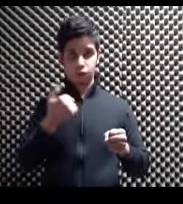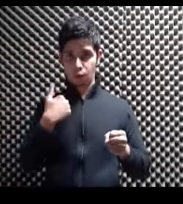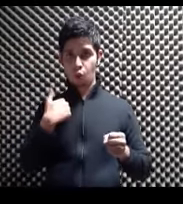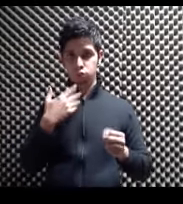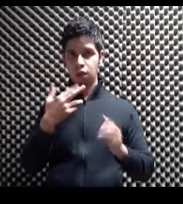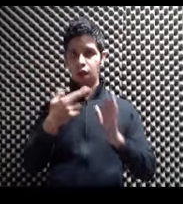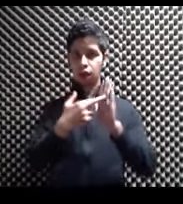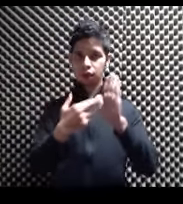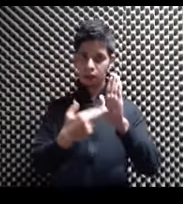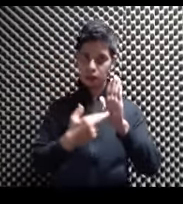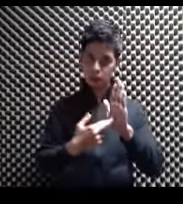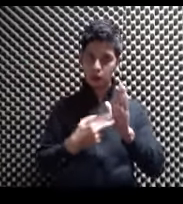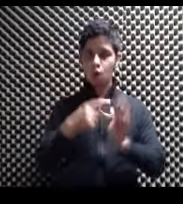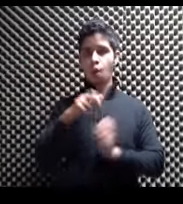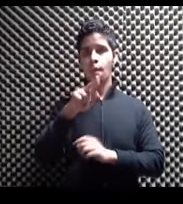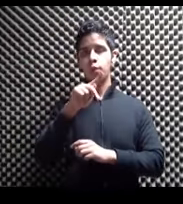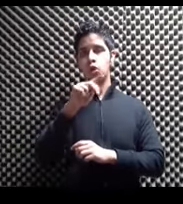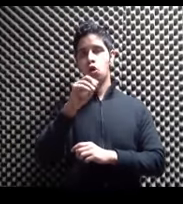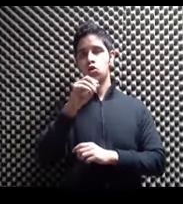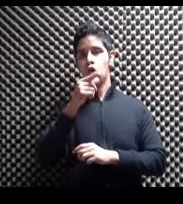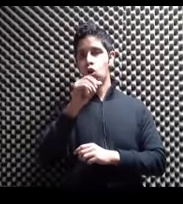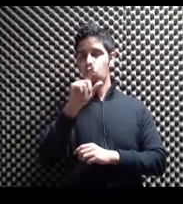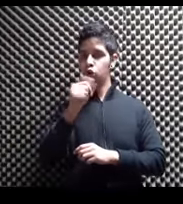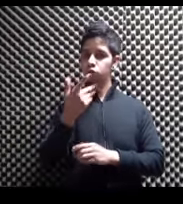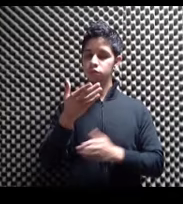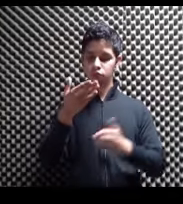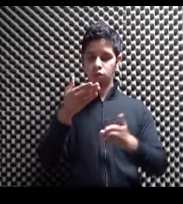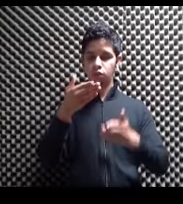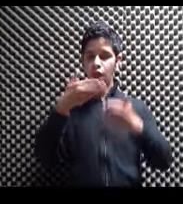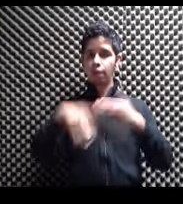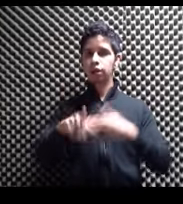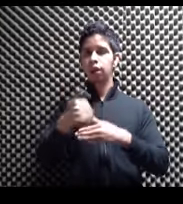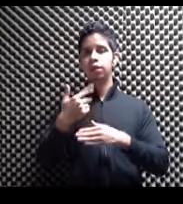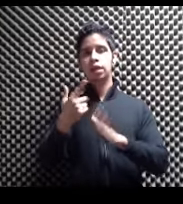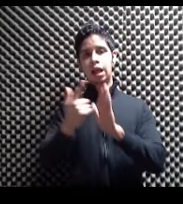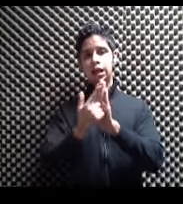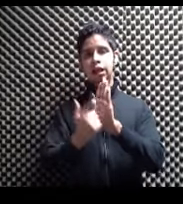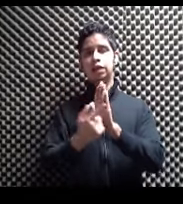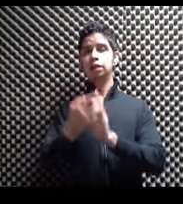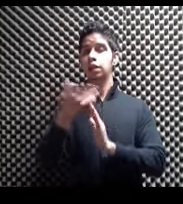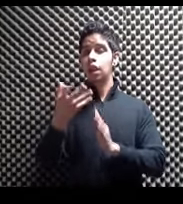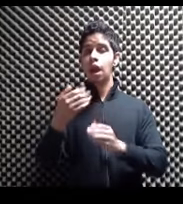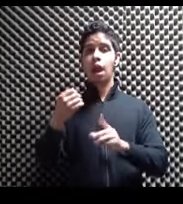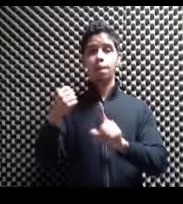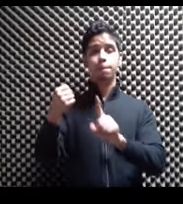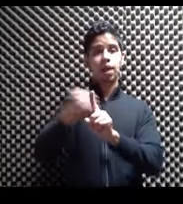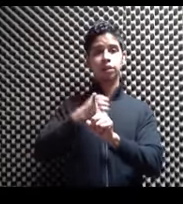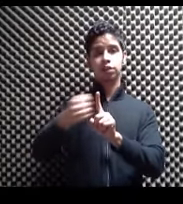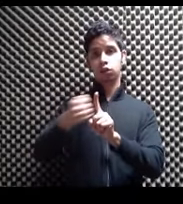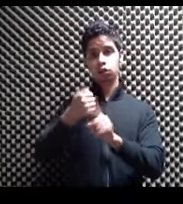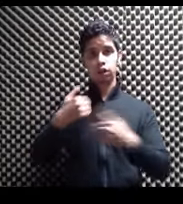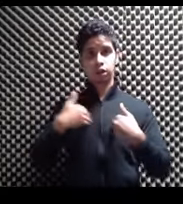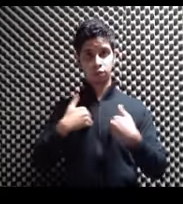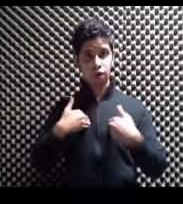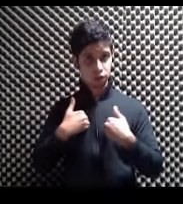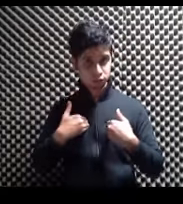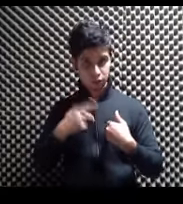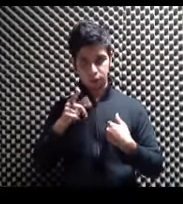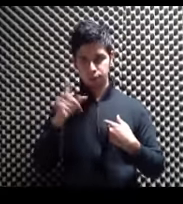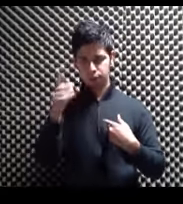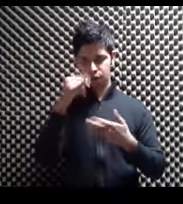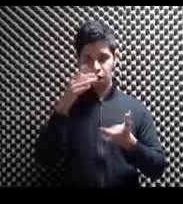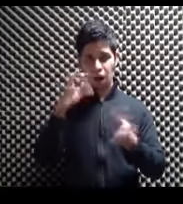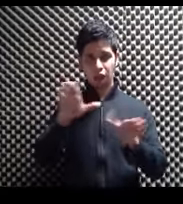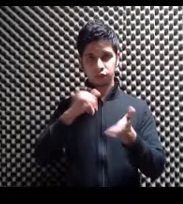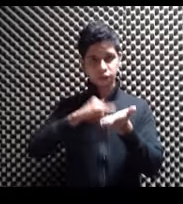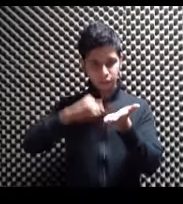División de Maltratos Animales, es la que nos refiere los casos bajo una investigación primero. Okay. Donde único se mueve un caballo es en